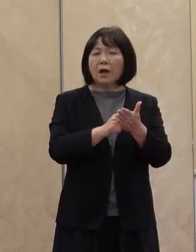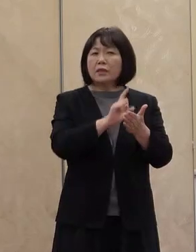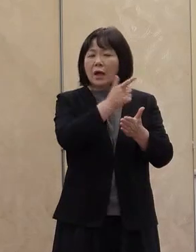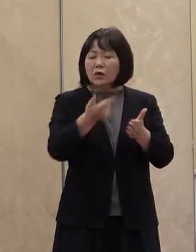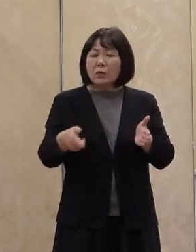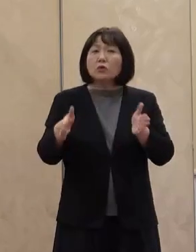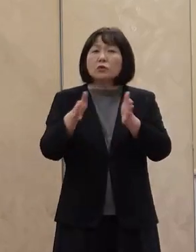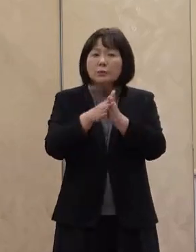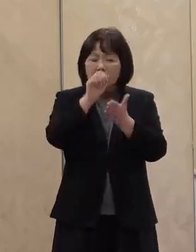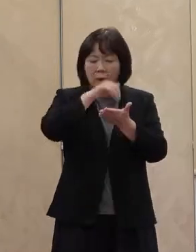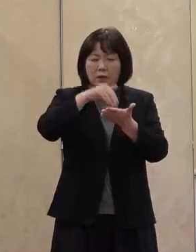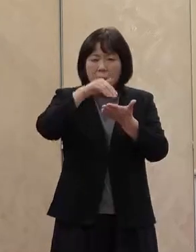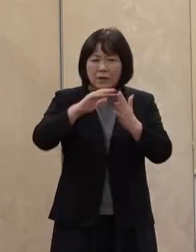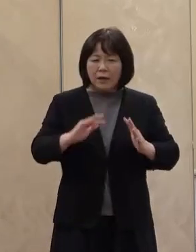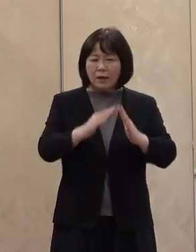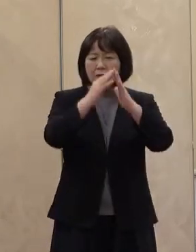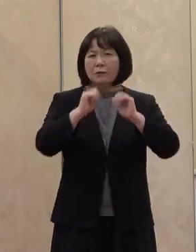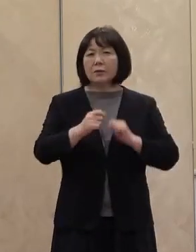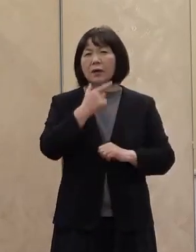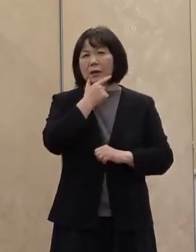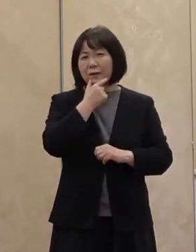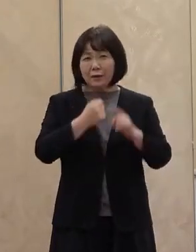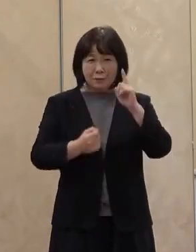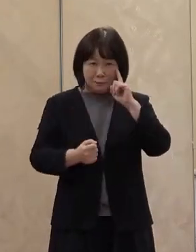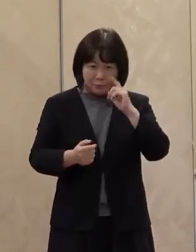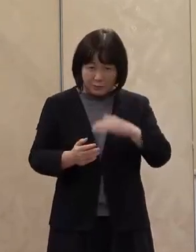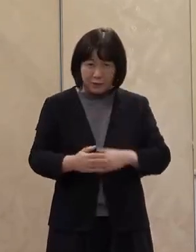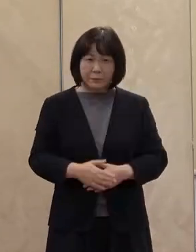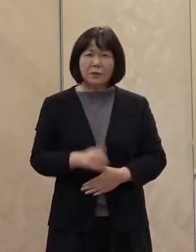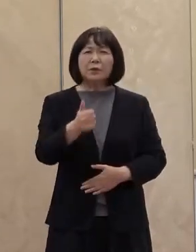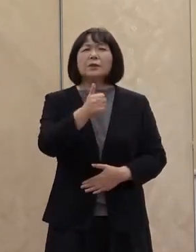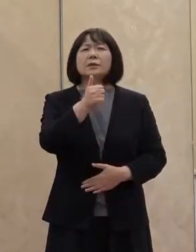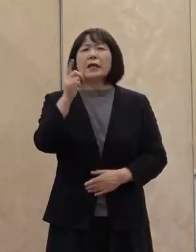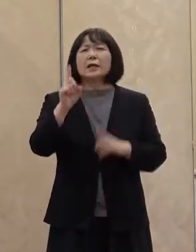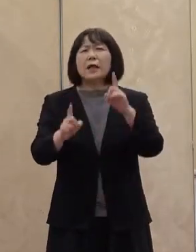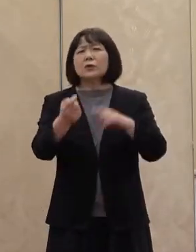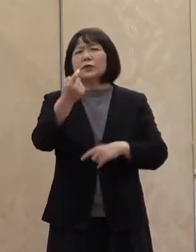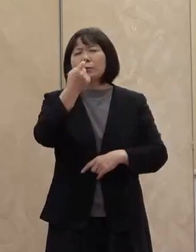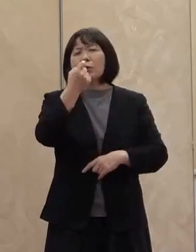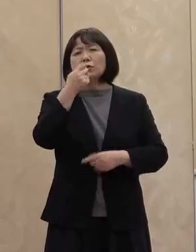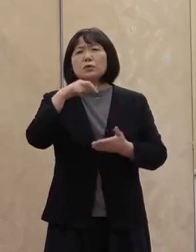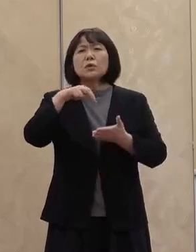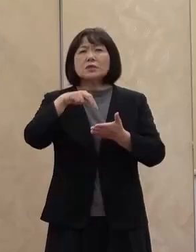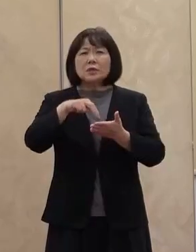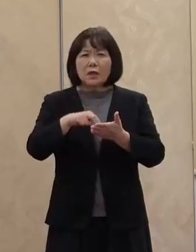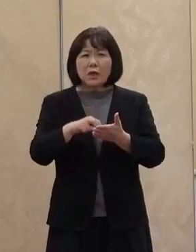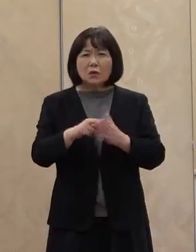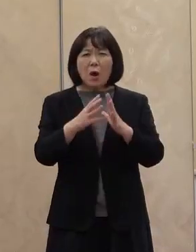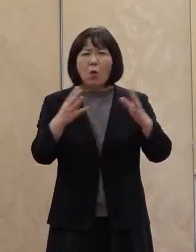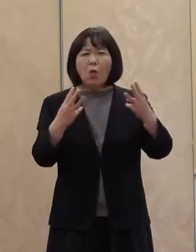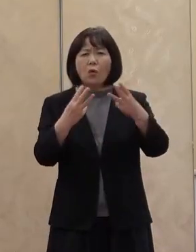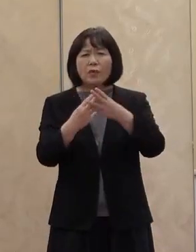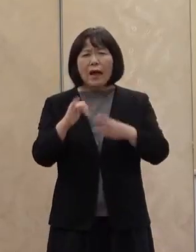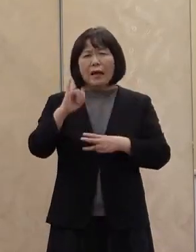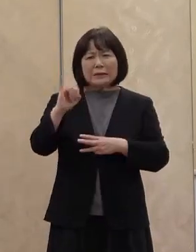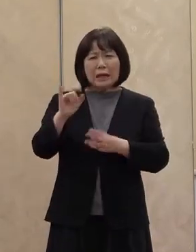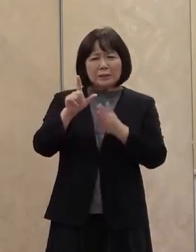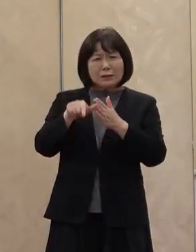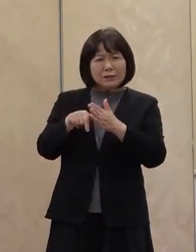めて予算編成は組んでいきたいと思っています。ただ、なんとか僕としては、太田さん時代にあ